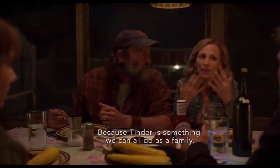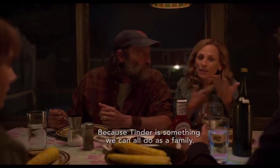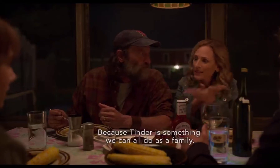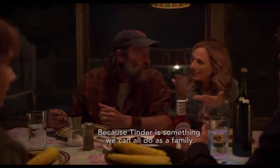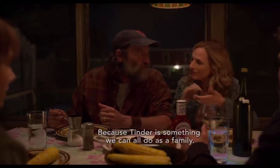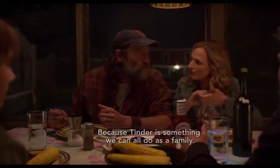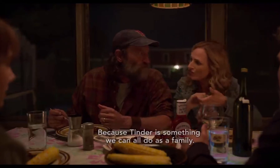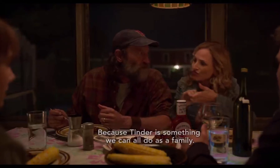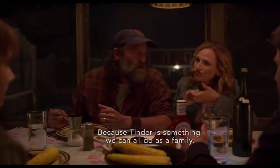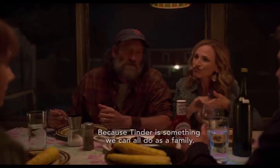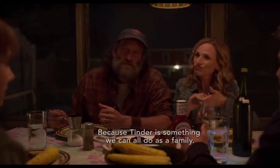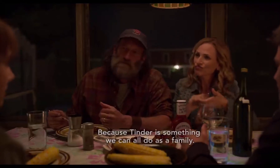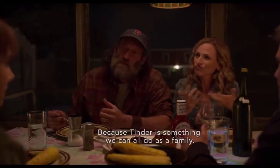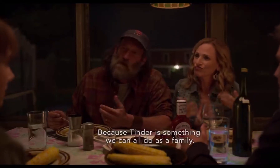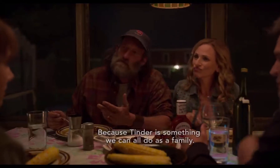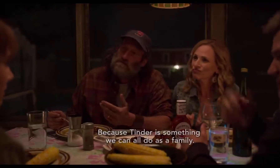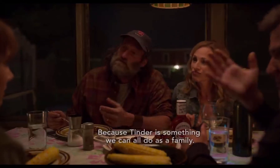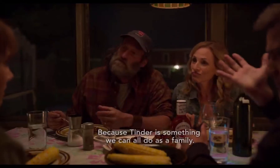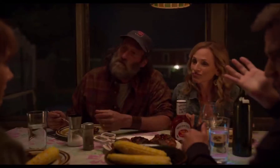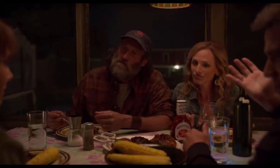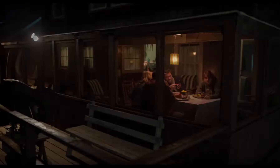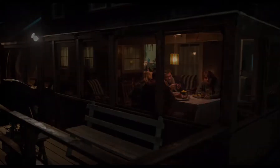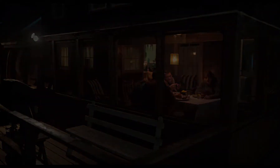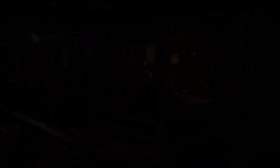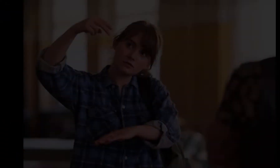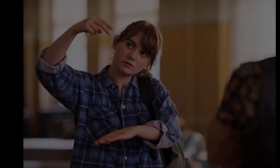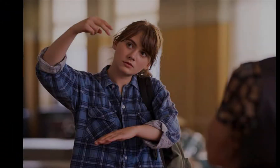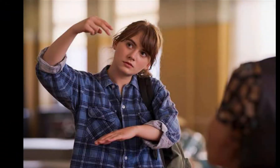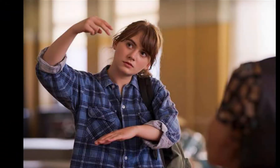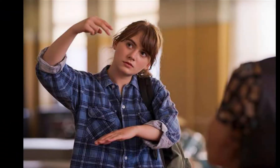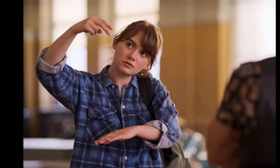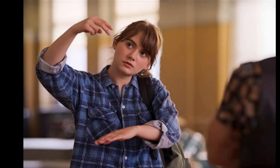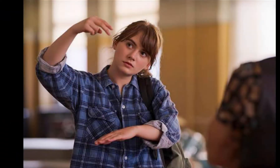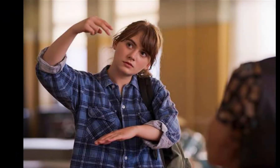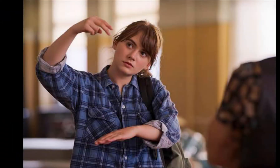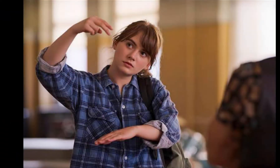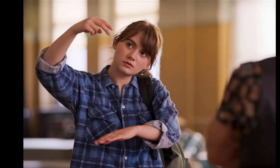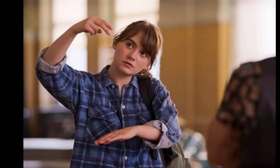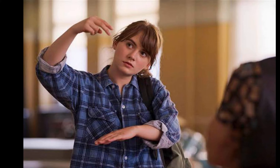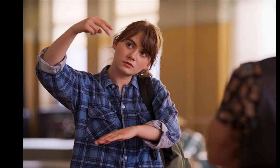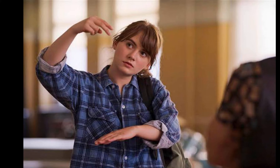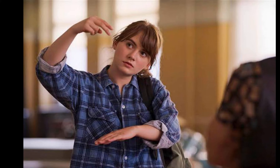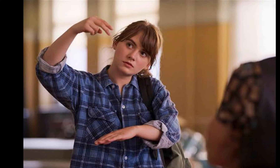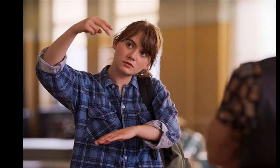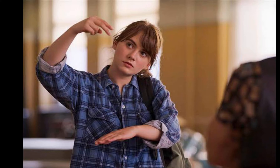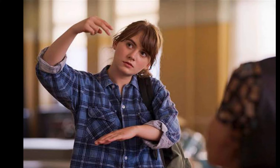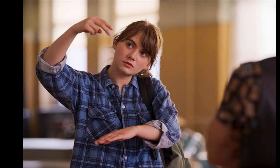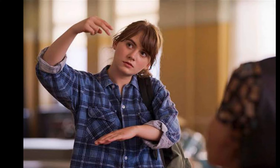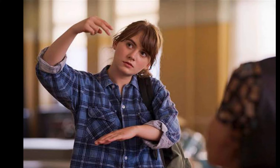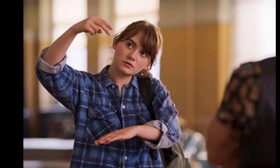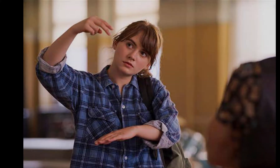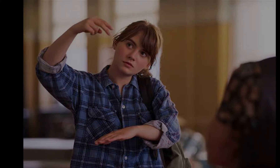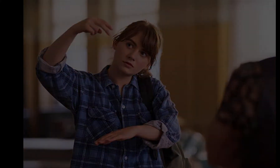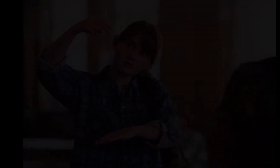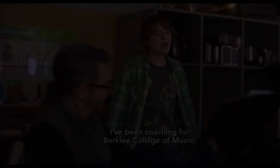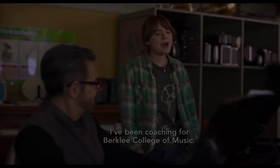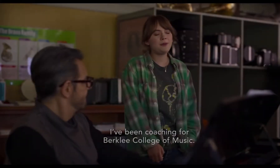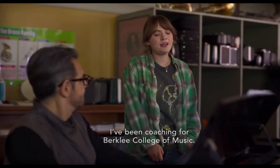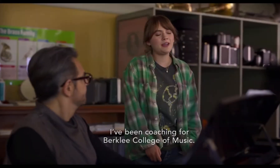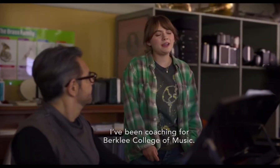esencial en el negocio familiar. Sin embargo, ella también tiene otros intereses. La apasiona el canto, y